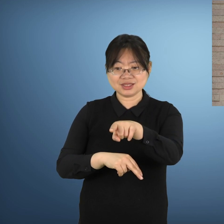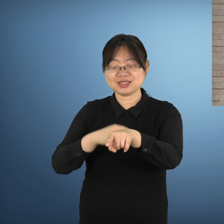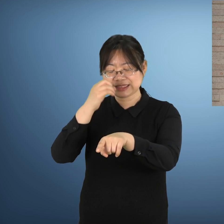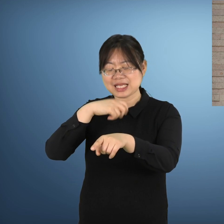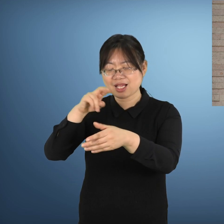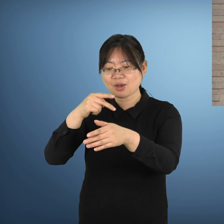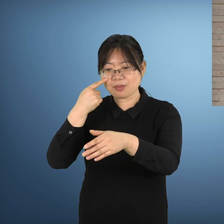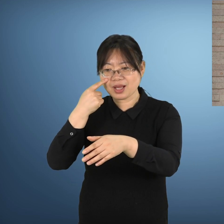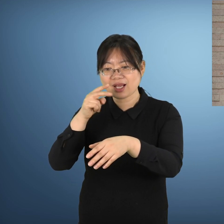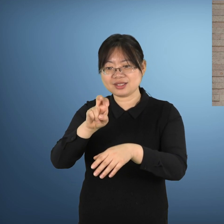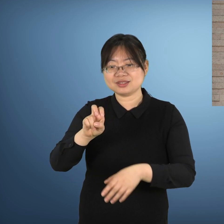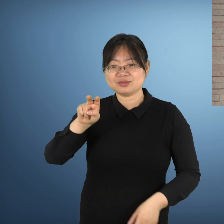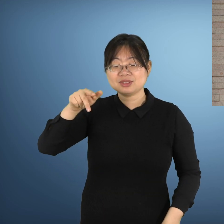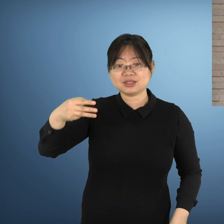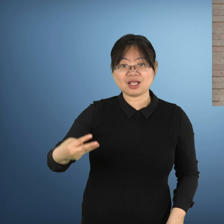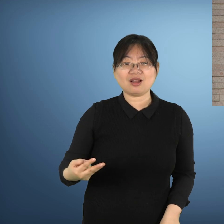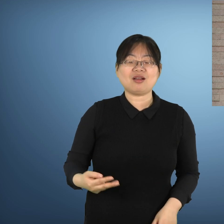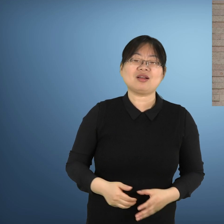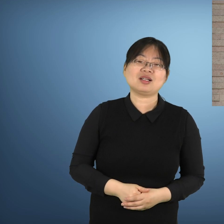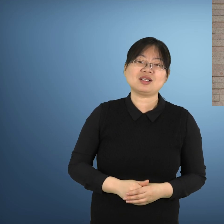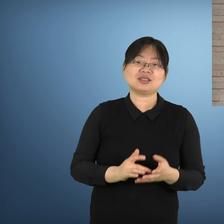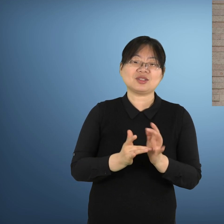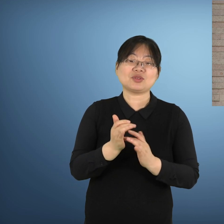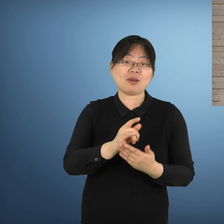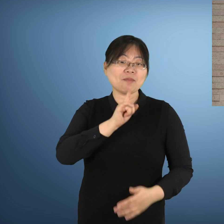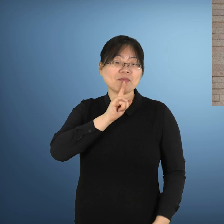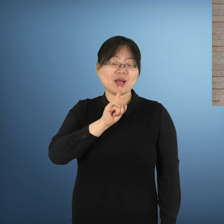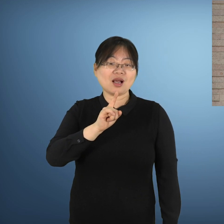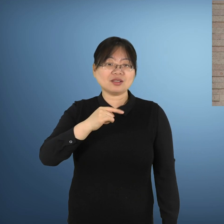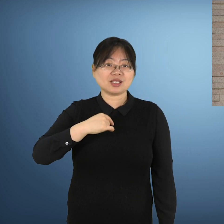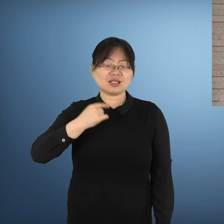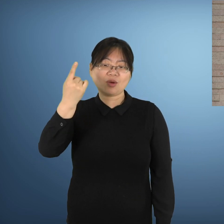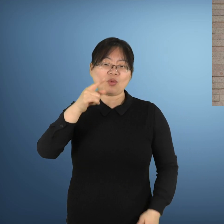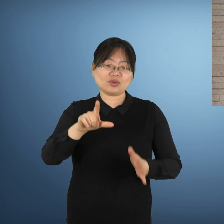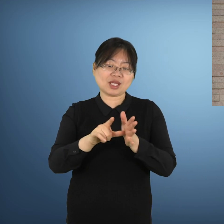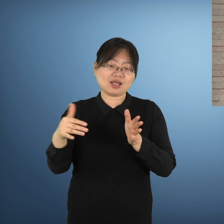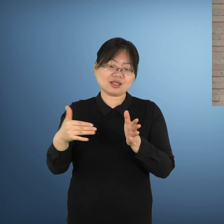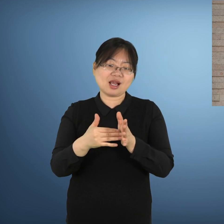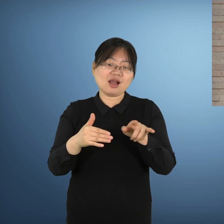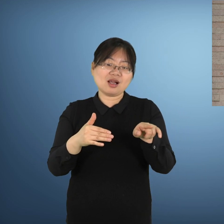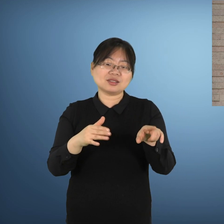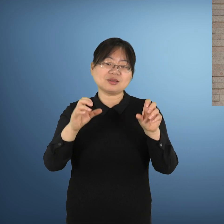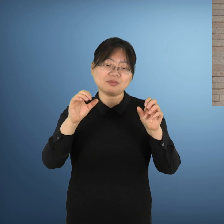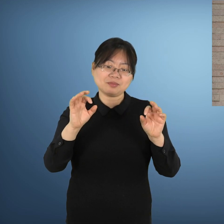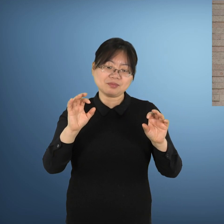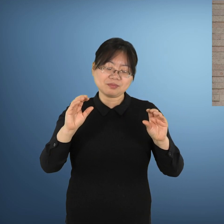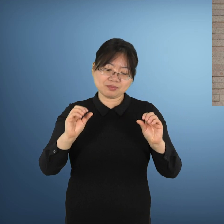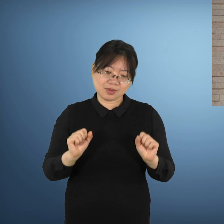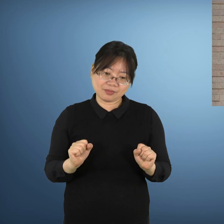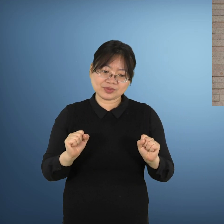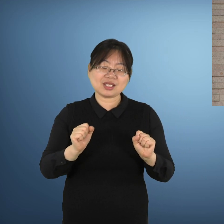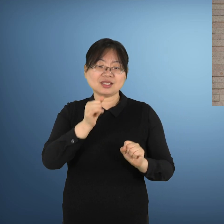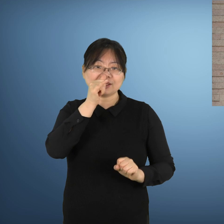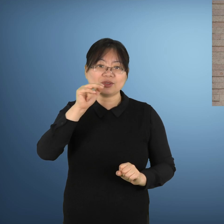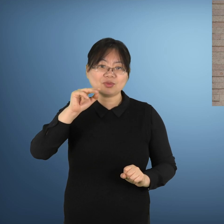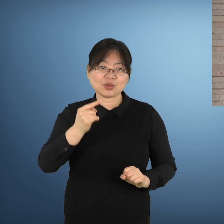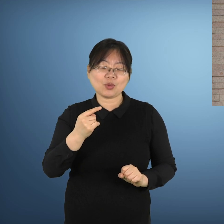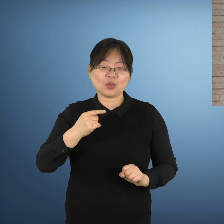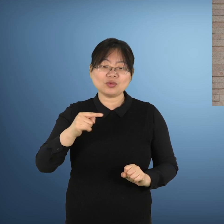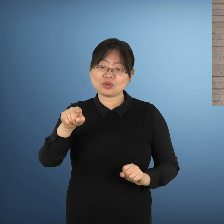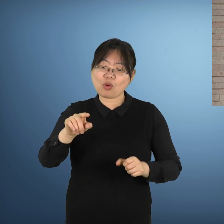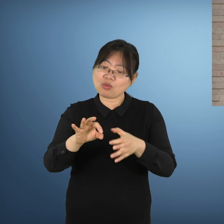22절 시작. 예수께서 이르시되 내가 올 때까지 그를 머물게 하고자 할지라도 내게